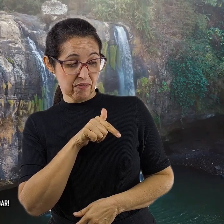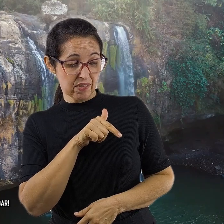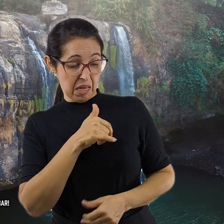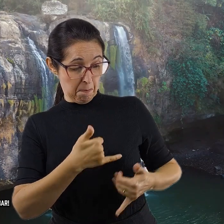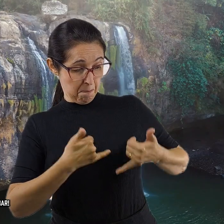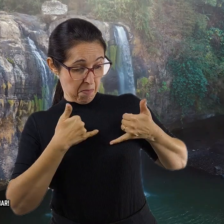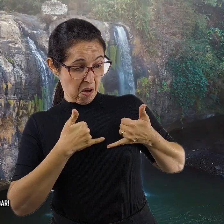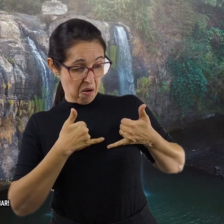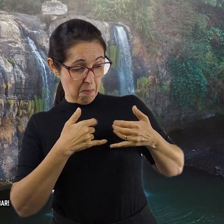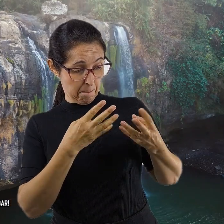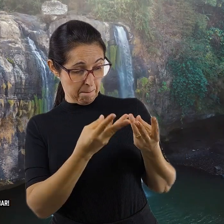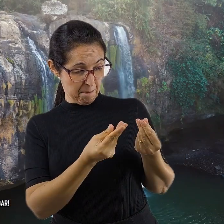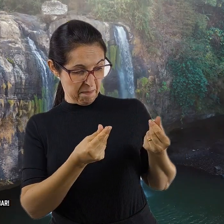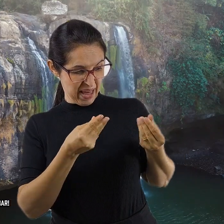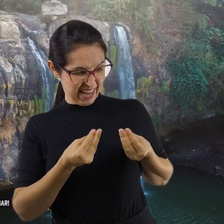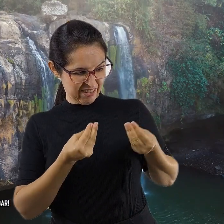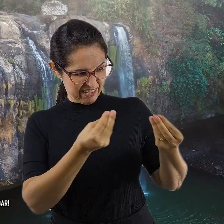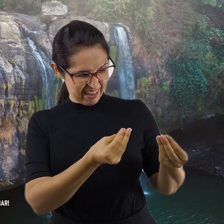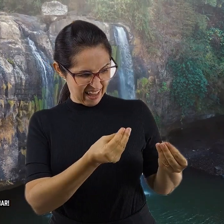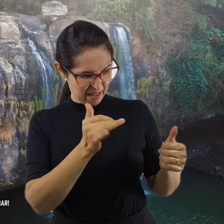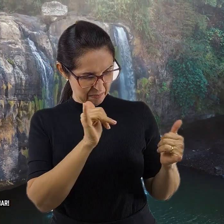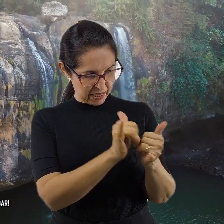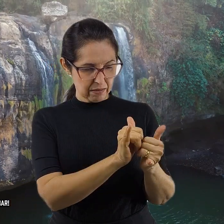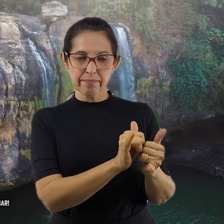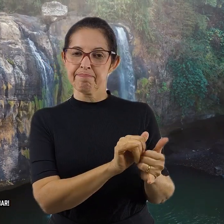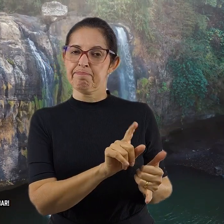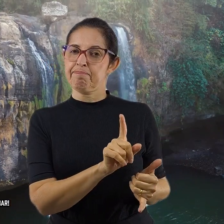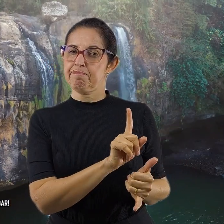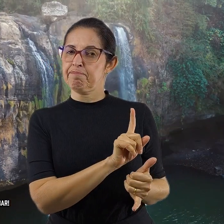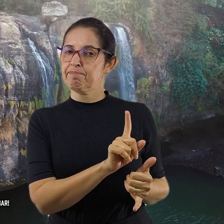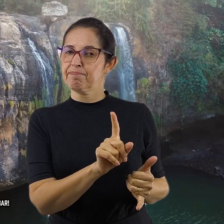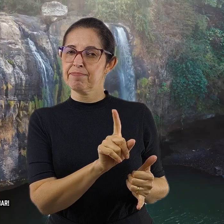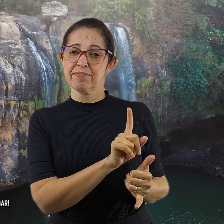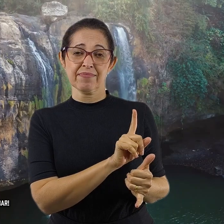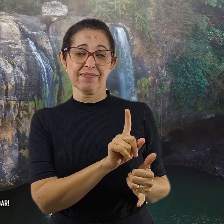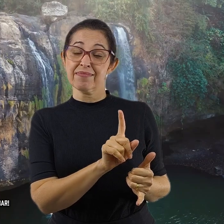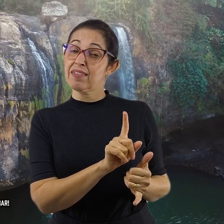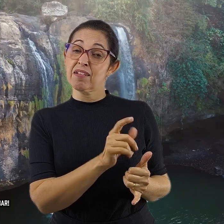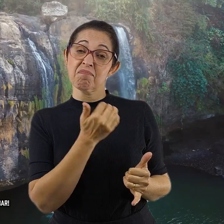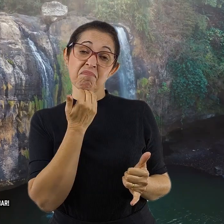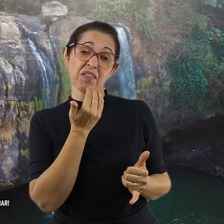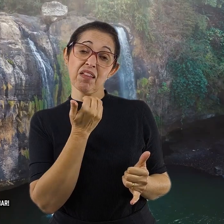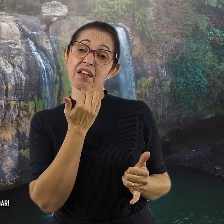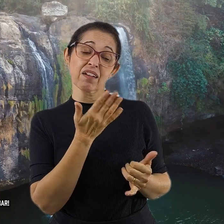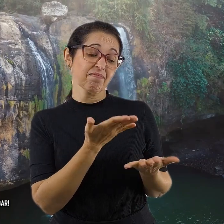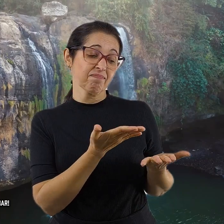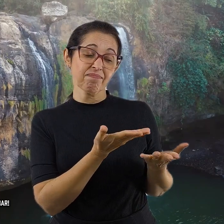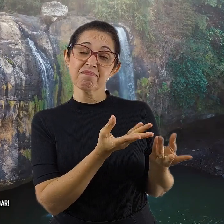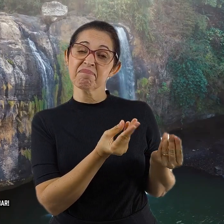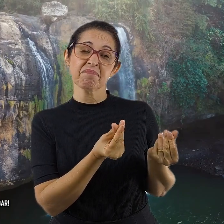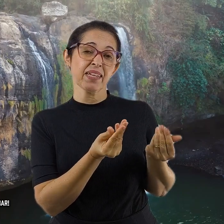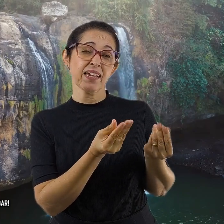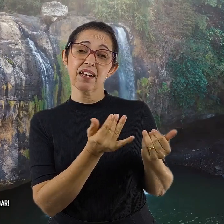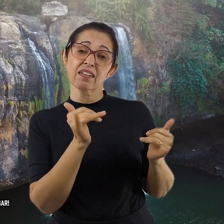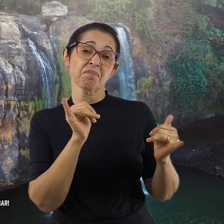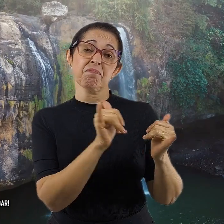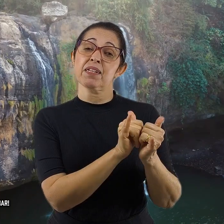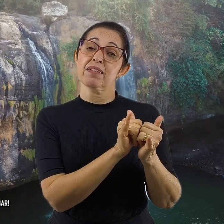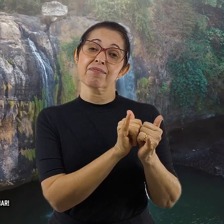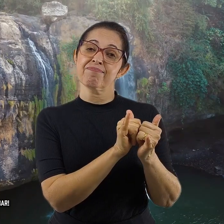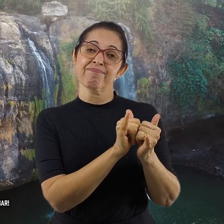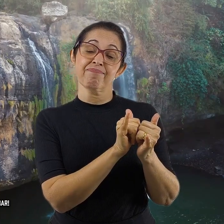perdão, ninguém merece esse perdão, ninguém merece. Diz a palavra de Deus